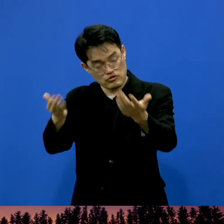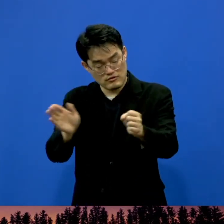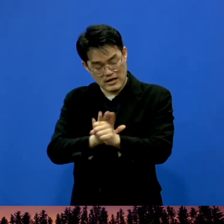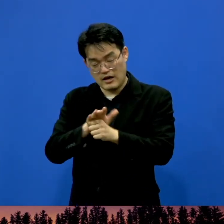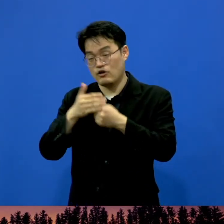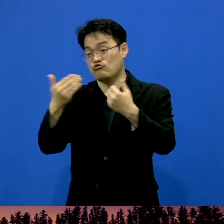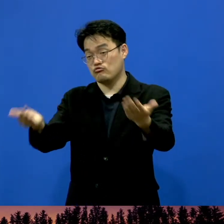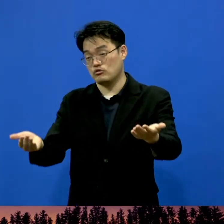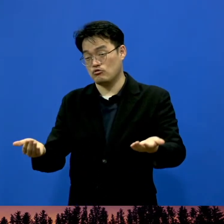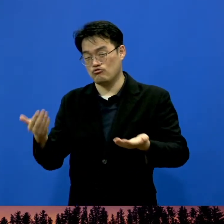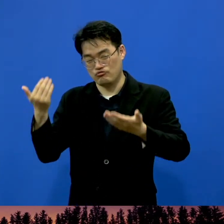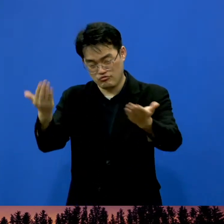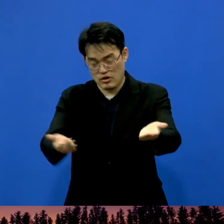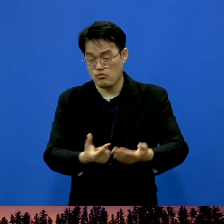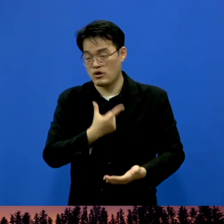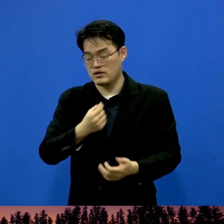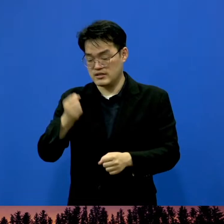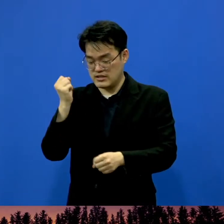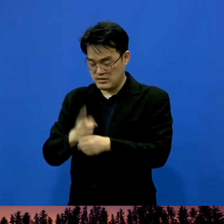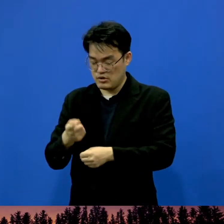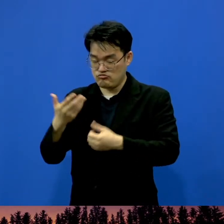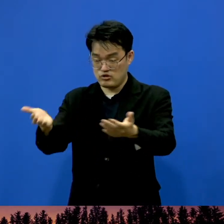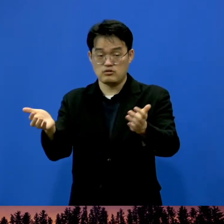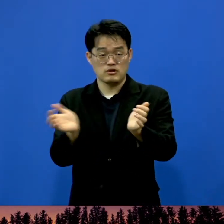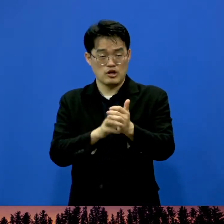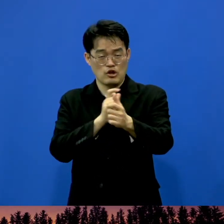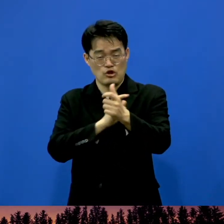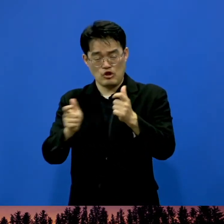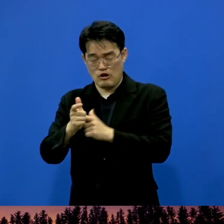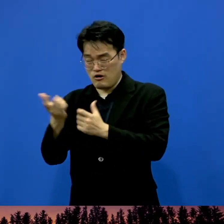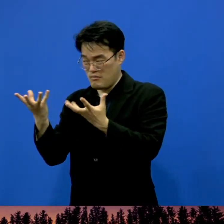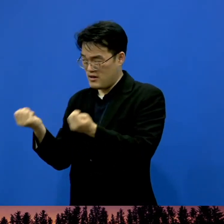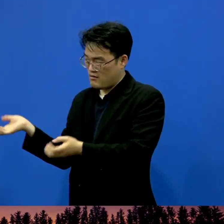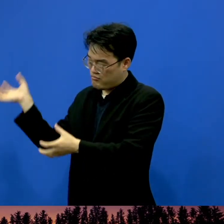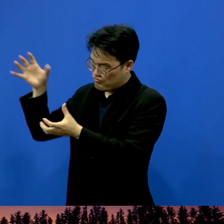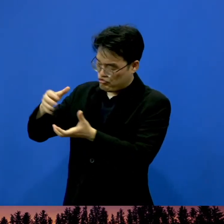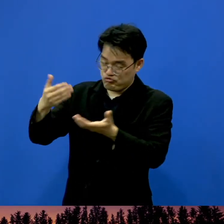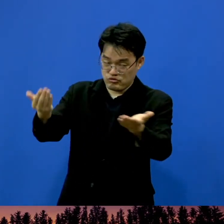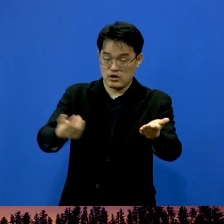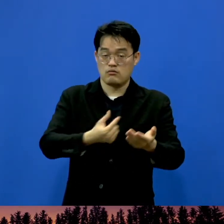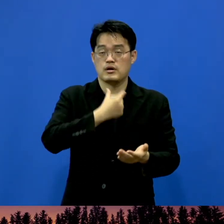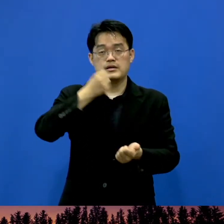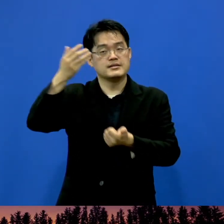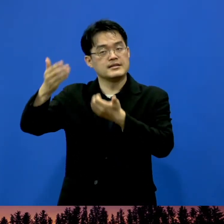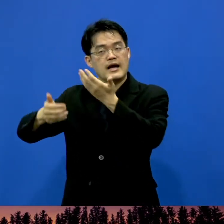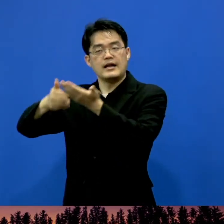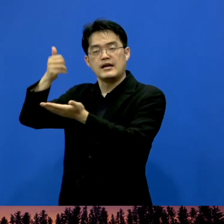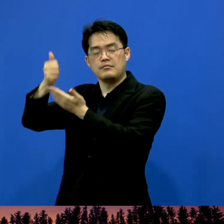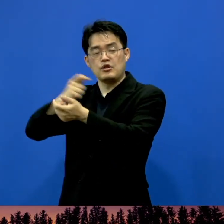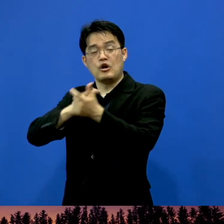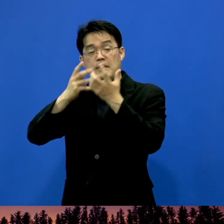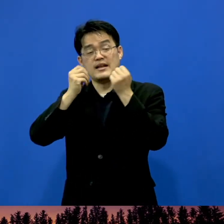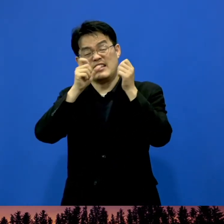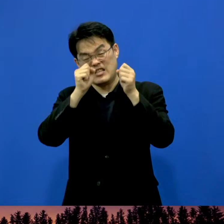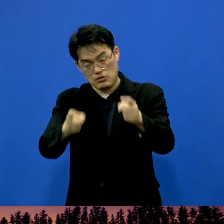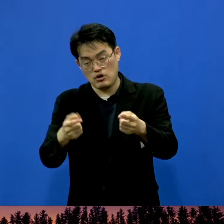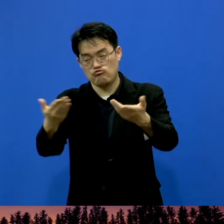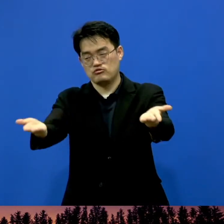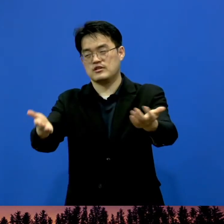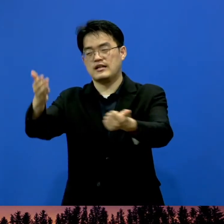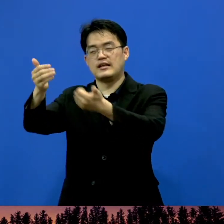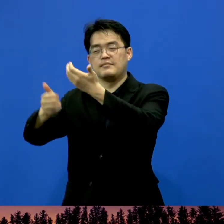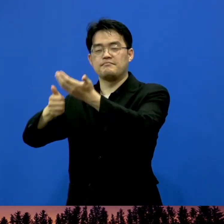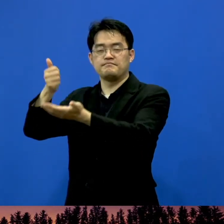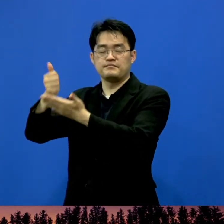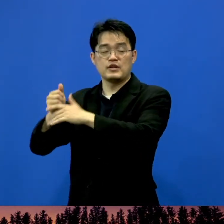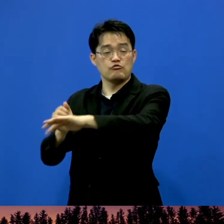우리의 주기를 원하시고요. 이미 주셨고요. 더 많이 주시기를 기다리고 계시는 하나님. 더 많은 기회를 주시기를 원하시고 여러분